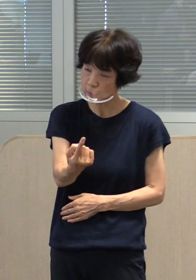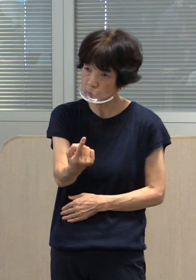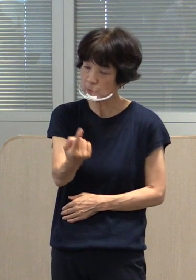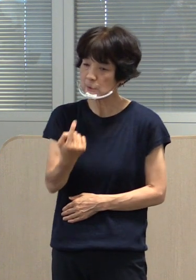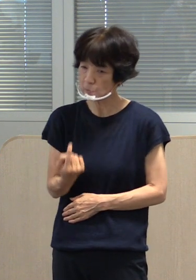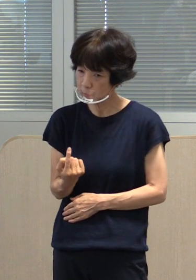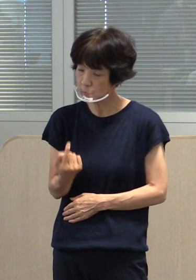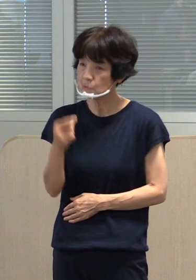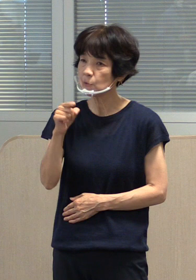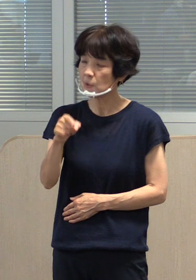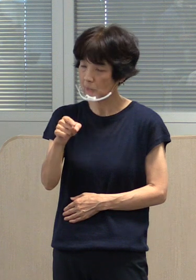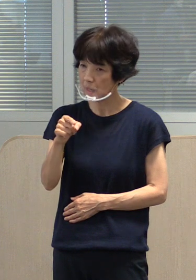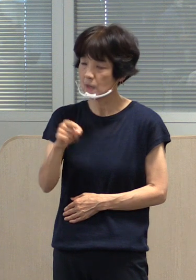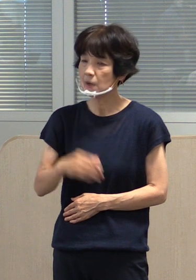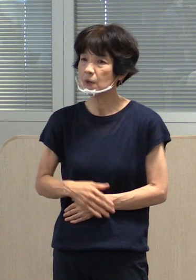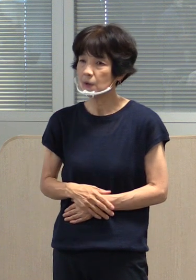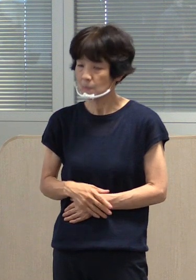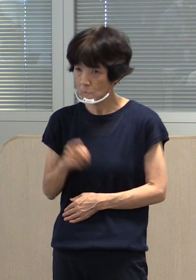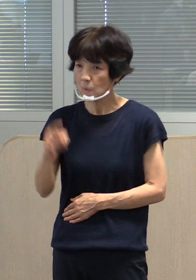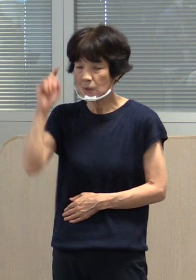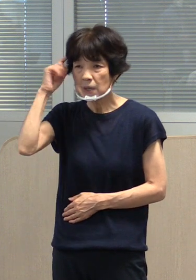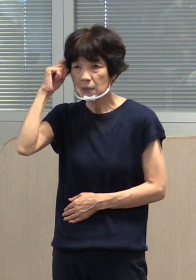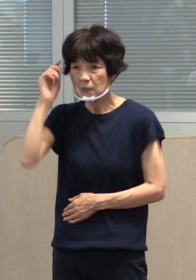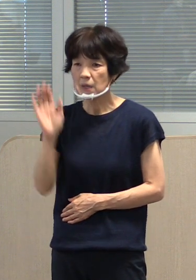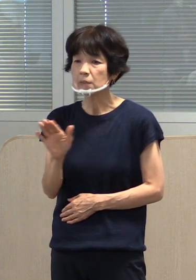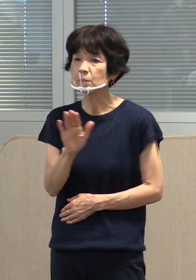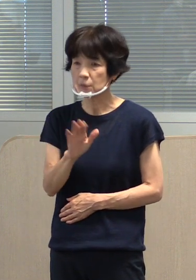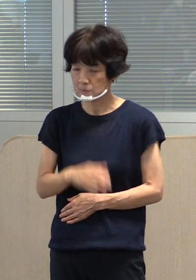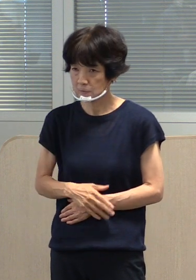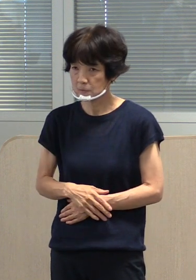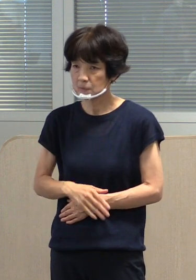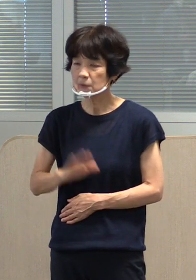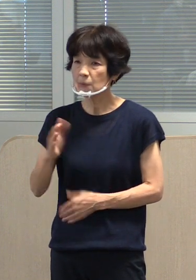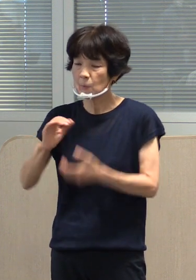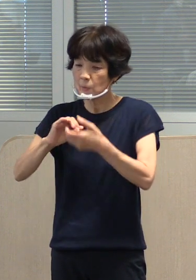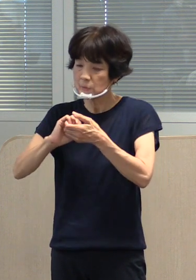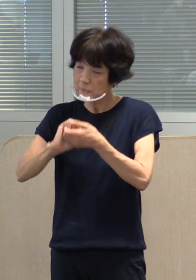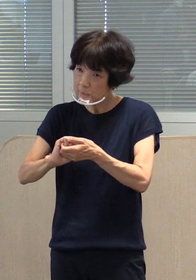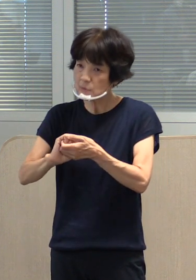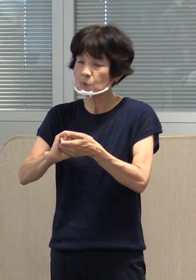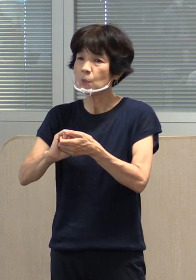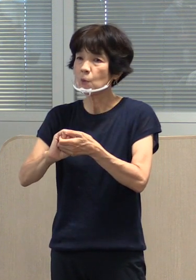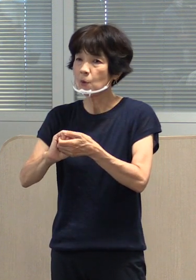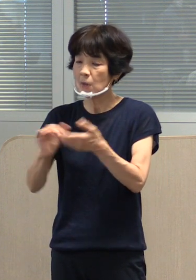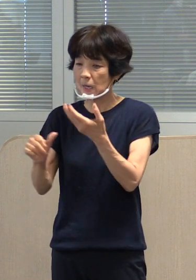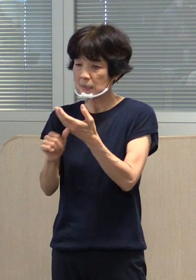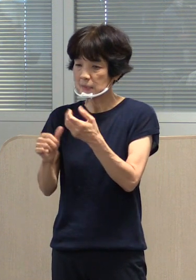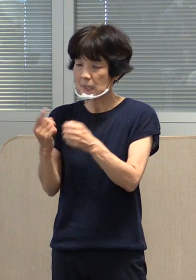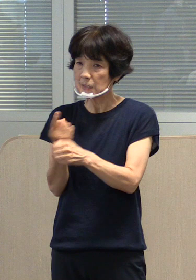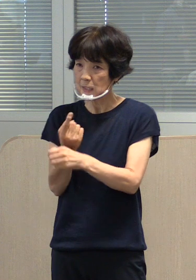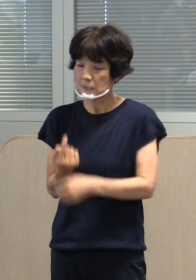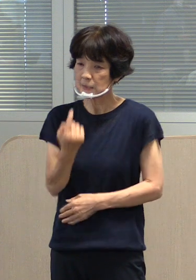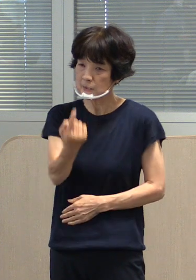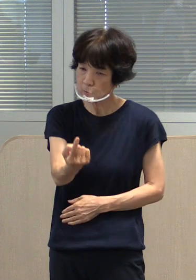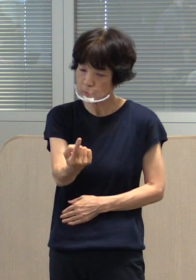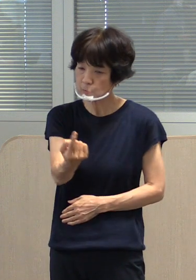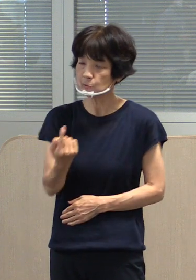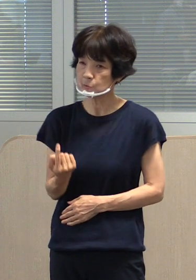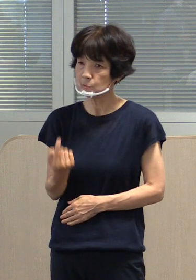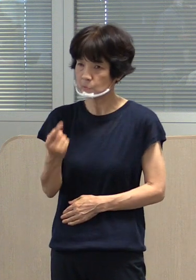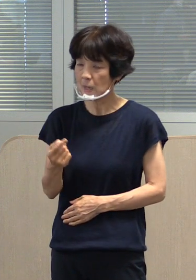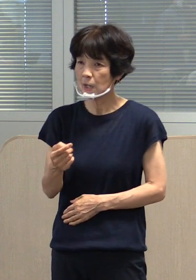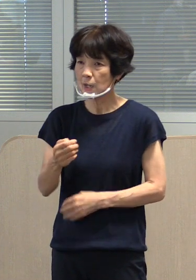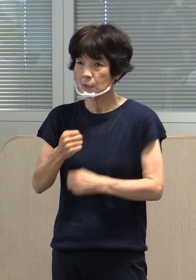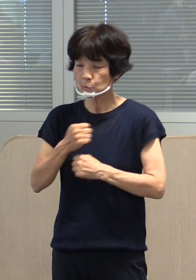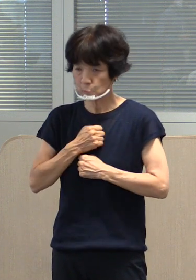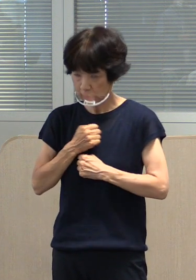の、が考えられますが、ぜひとも、県外との移動については十